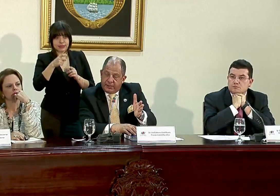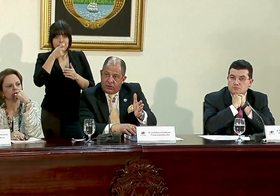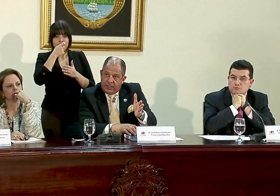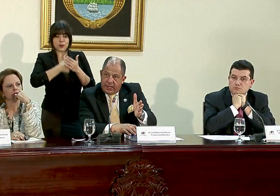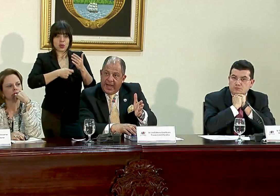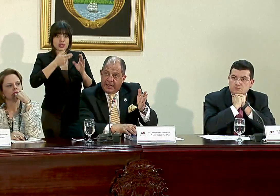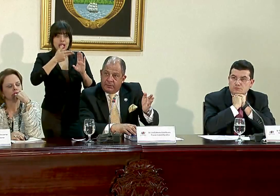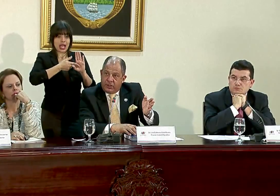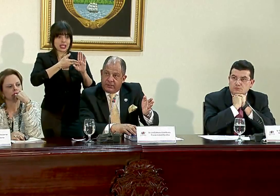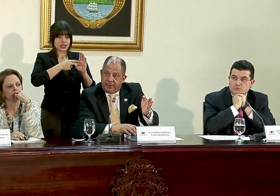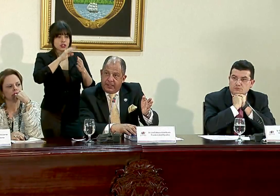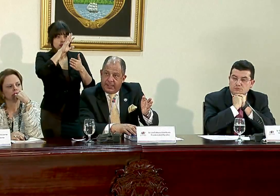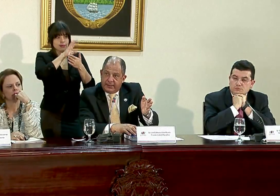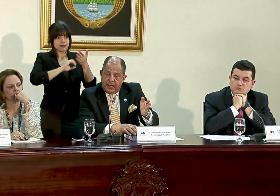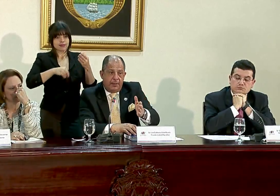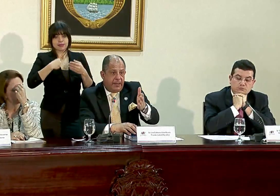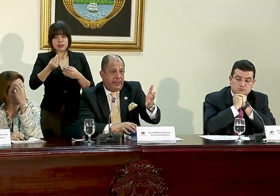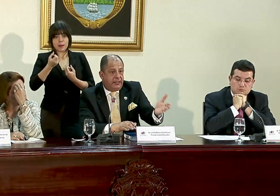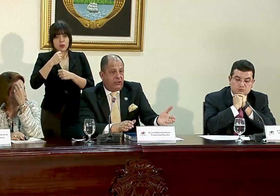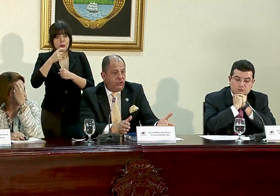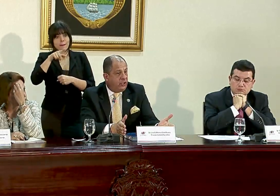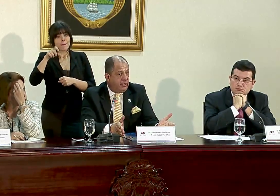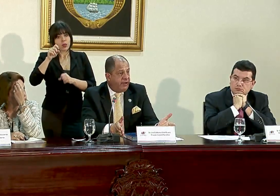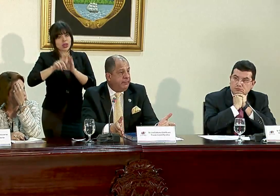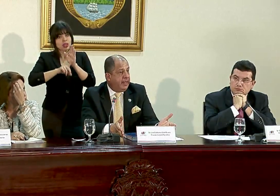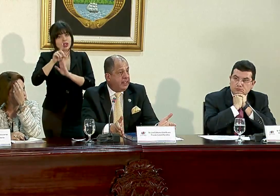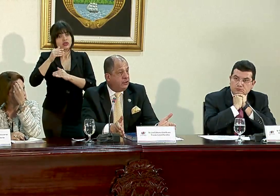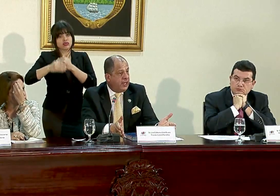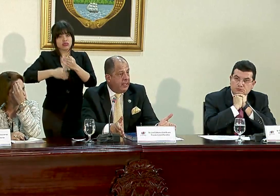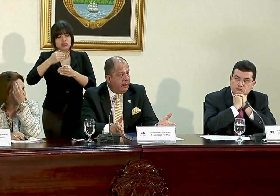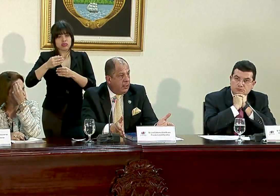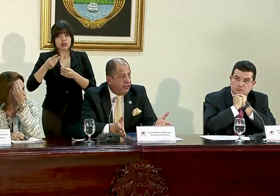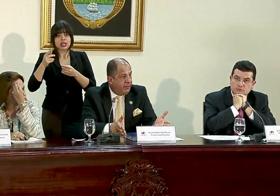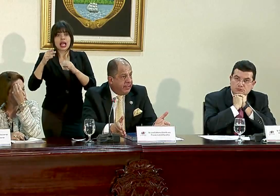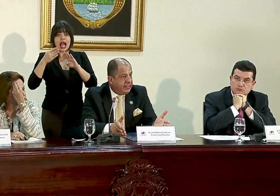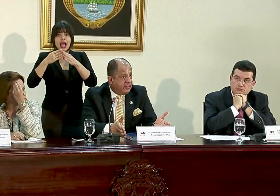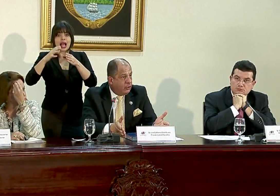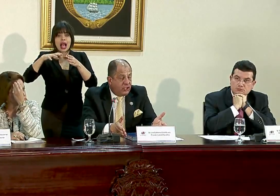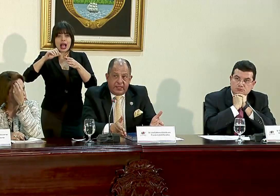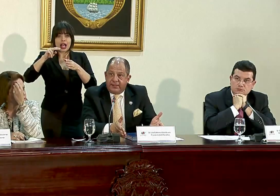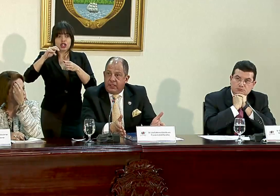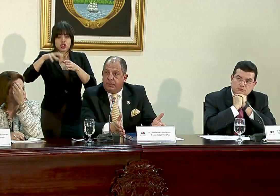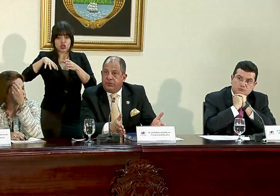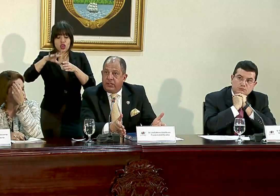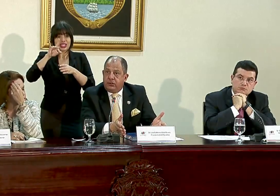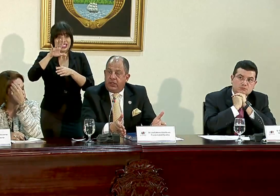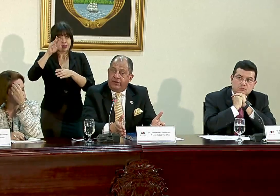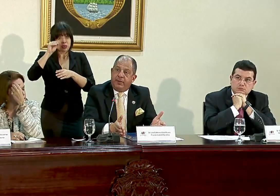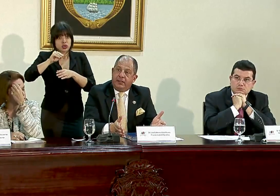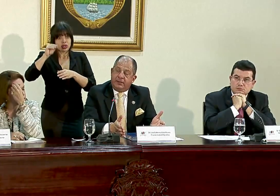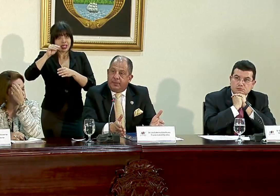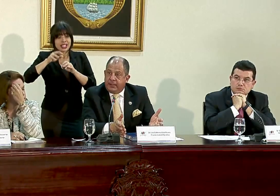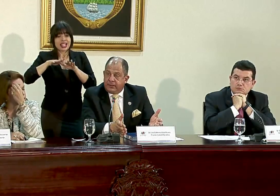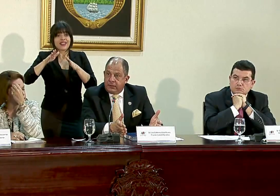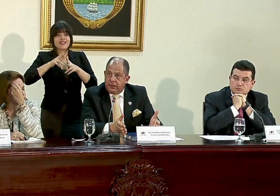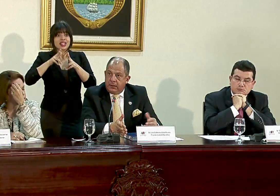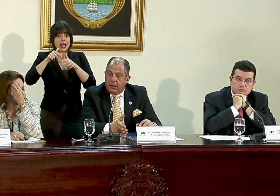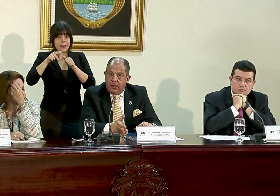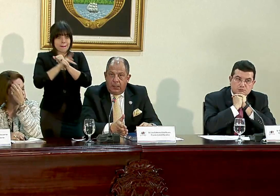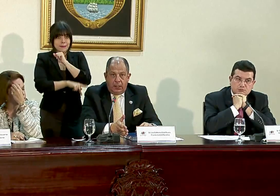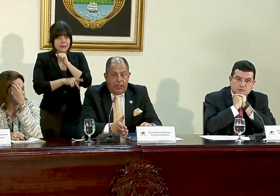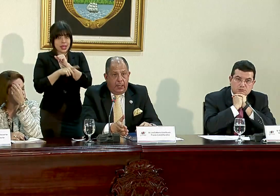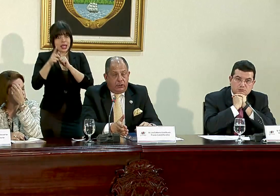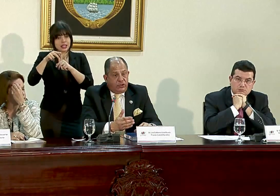impuestos sobre gasolina a las municipalidades para el desarrollo de la red vial cantonal que representa el 85% de la red vial de este país